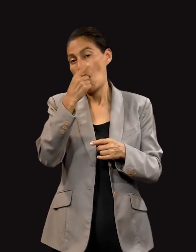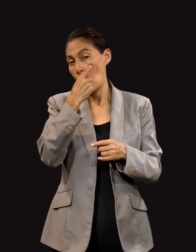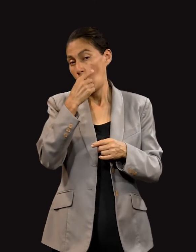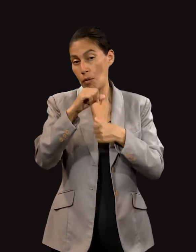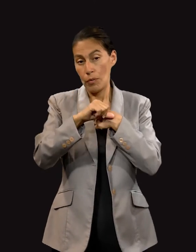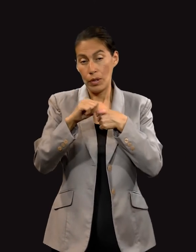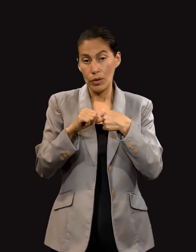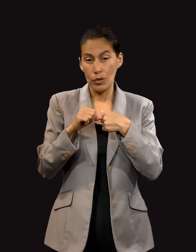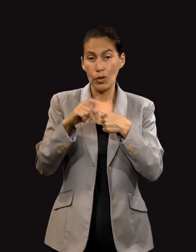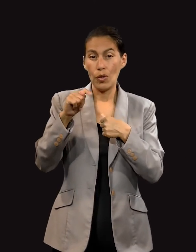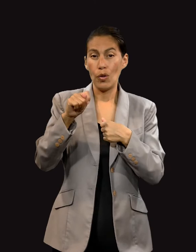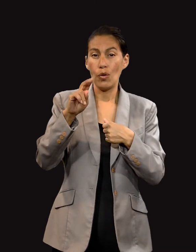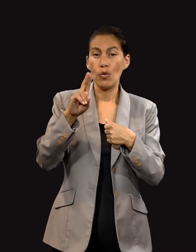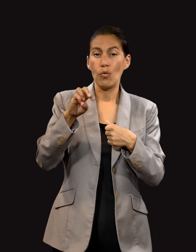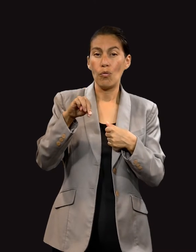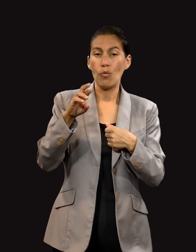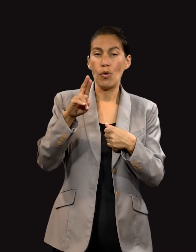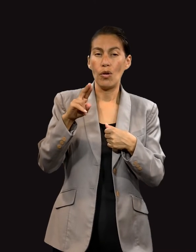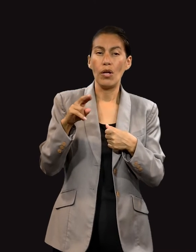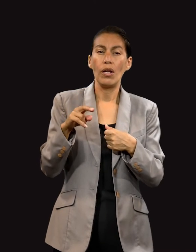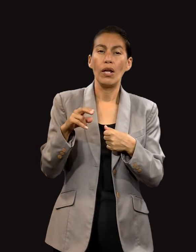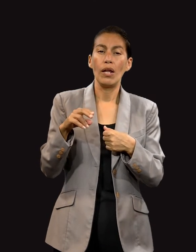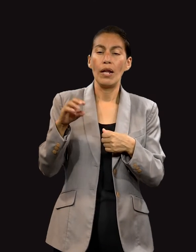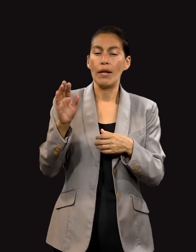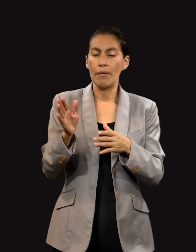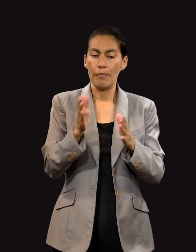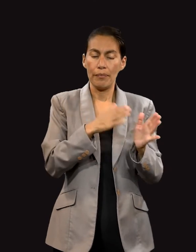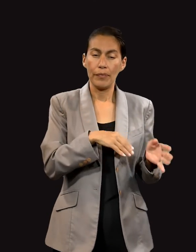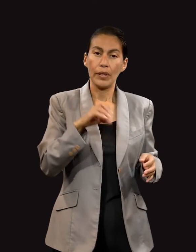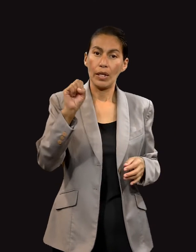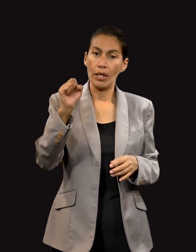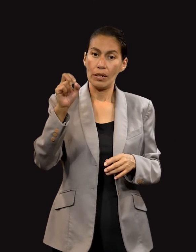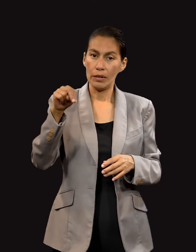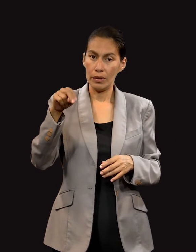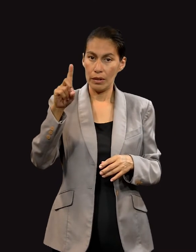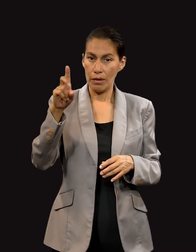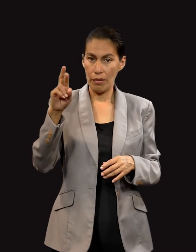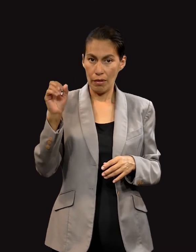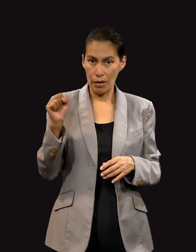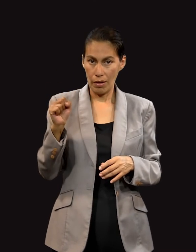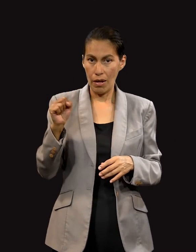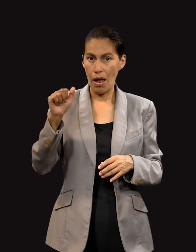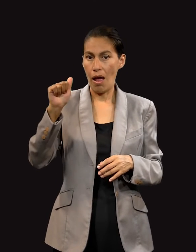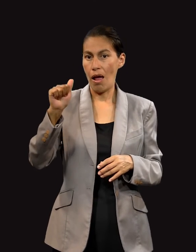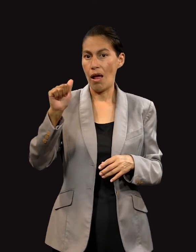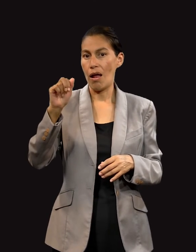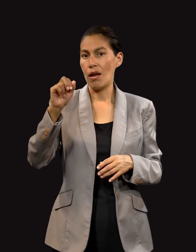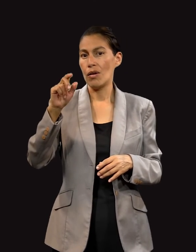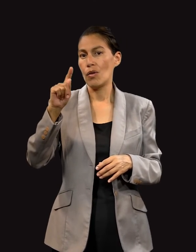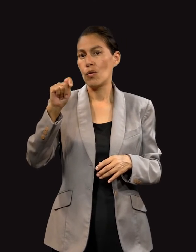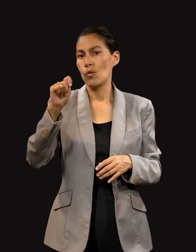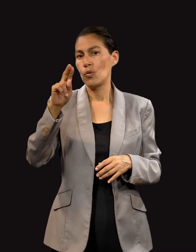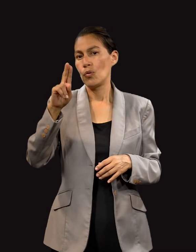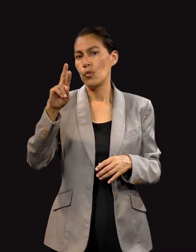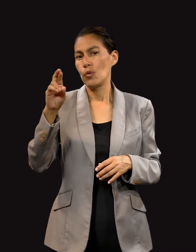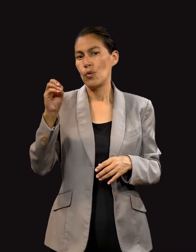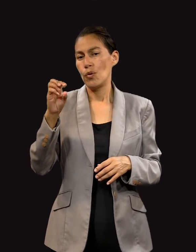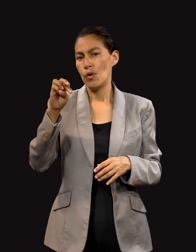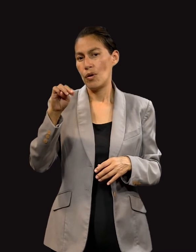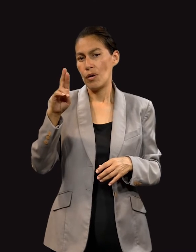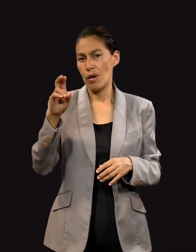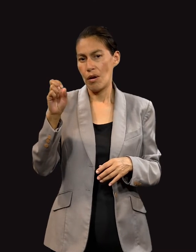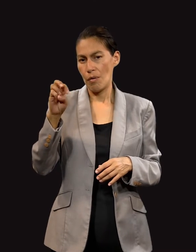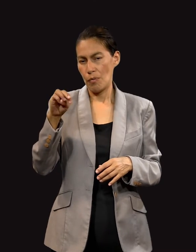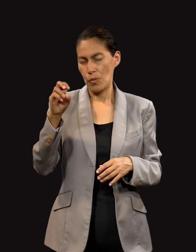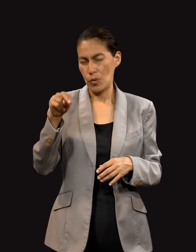y Eduardo Cruz por la operación de un tumor. Vamos a estar orando, Sandra, por estas tres peticiones. Arturo Ramón,